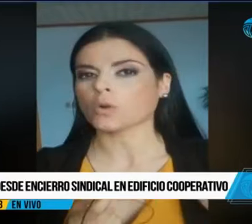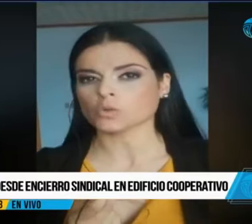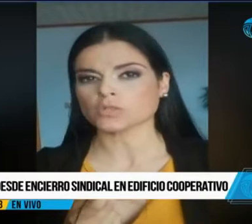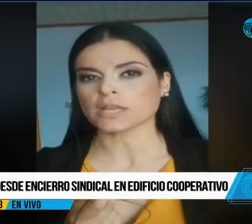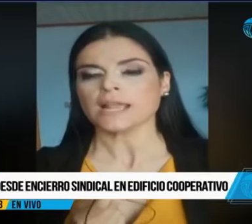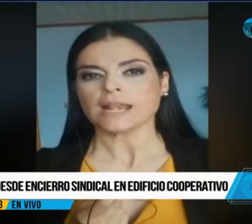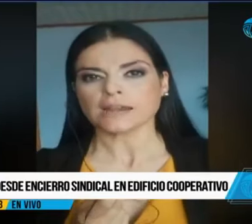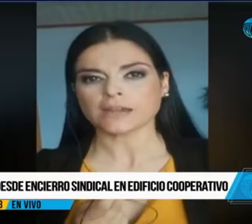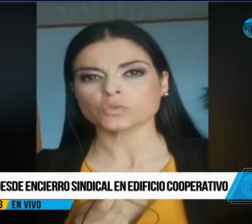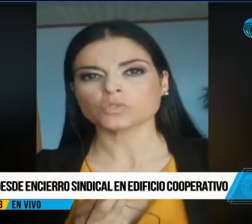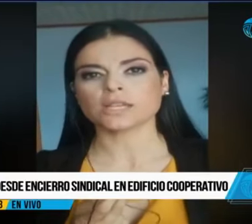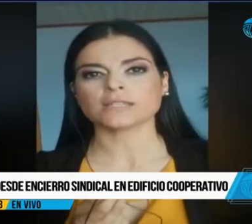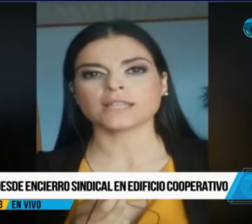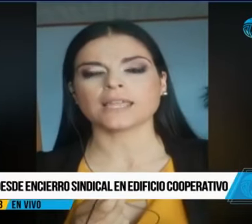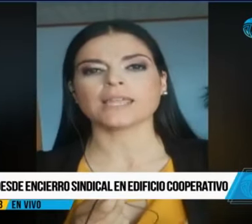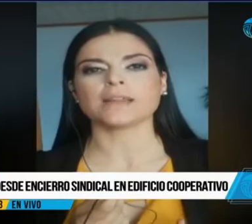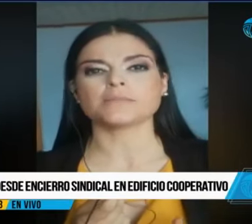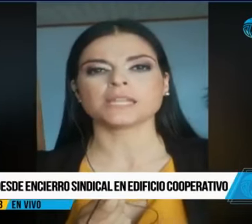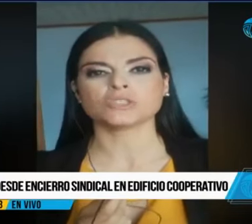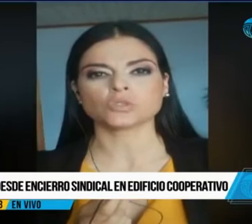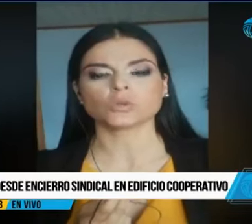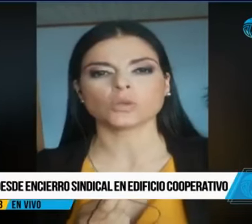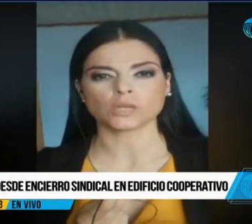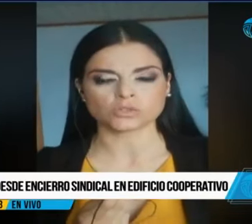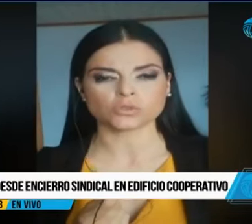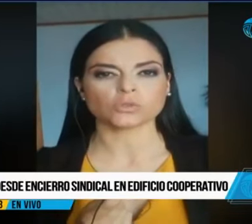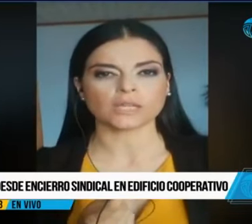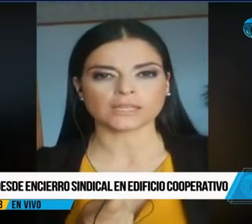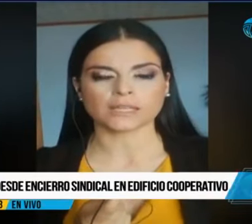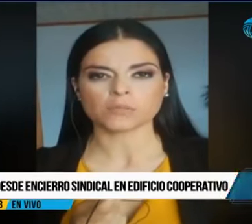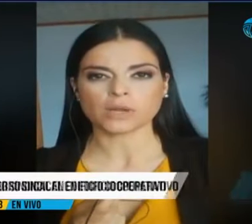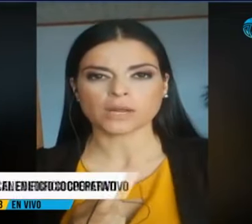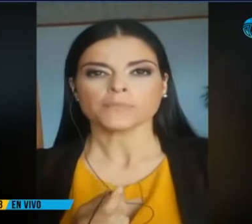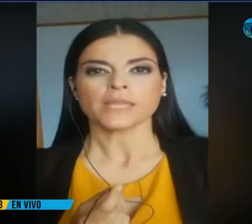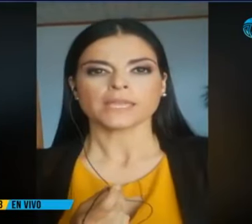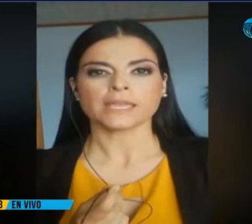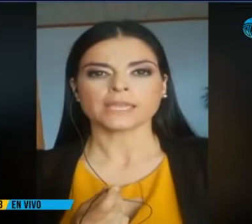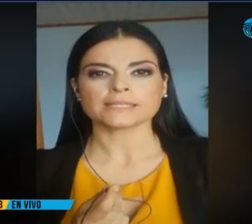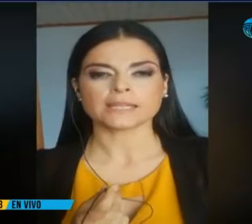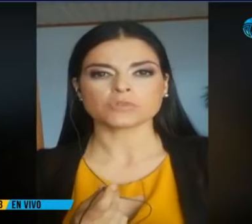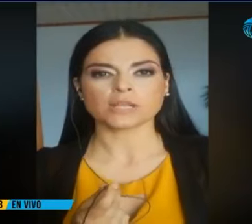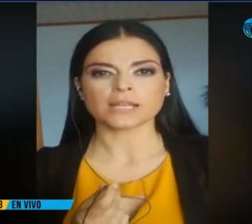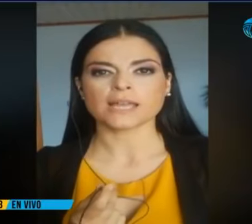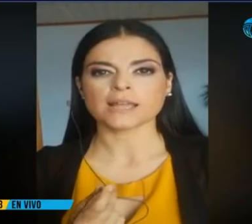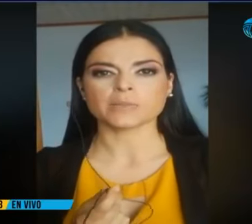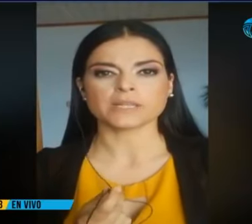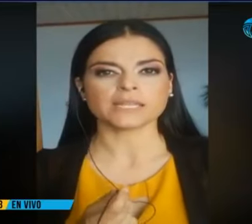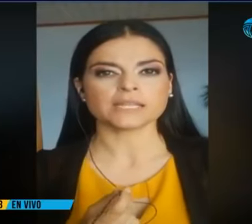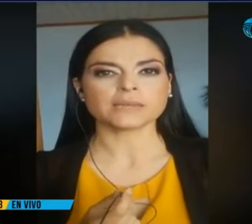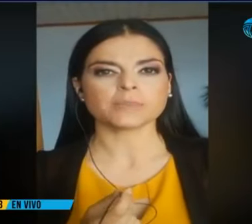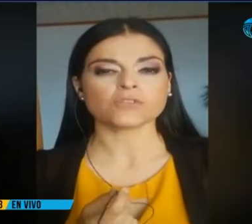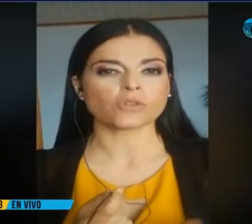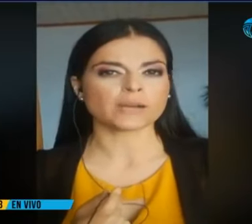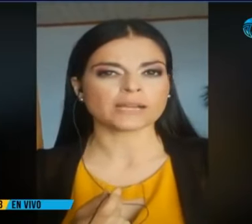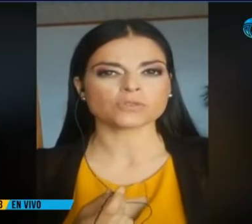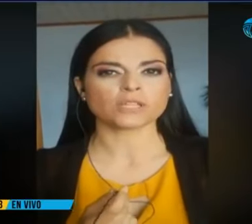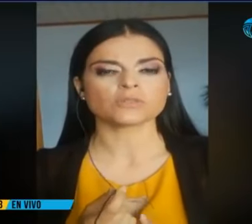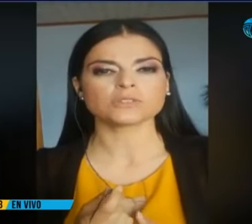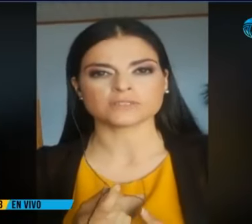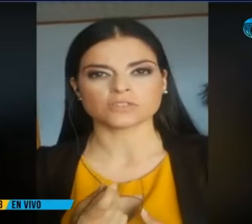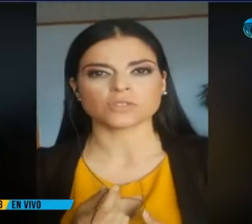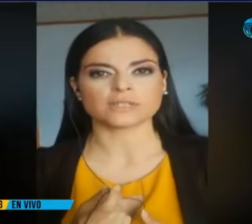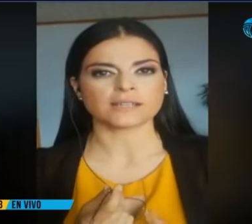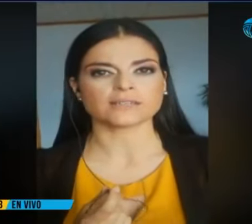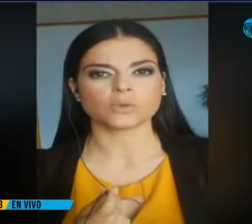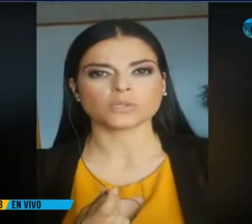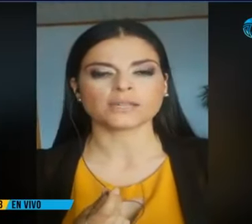de que conocer la renuncia del ministro de Educación, don Edgar Mora. Estaremos acá al pendiente para informarle a usted en